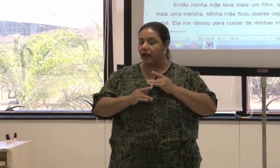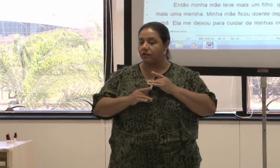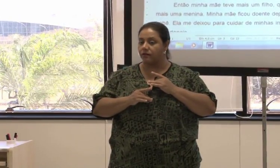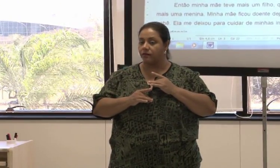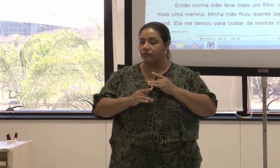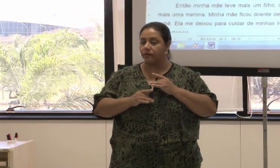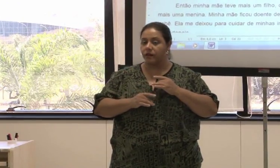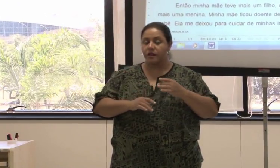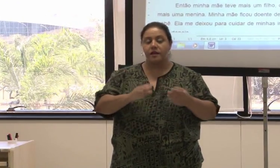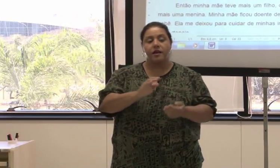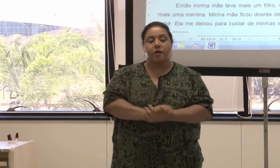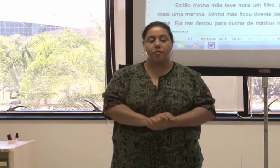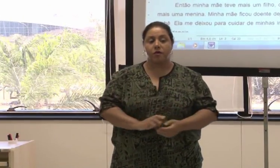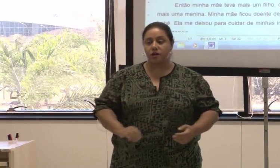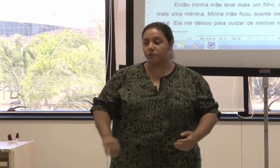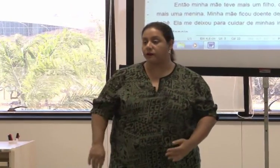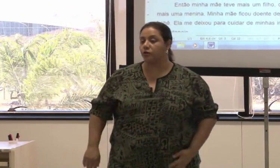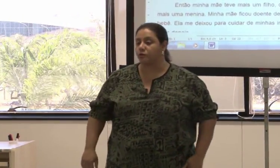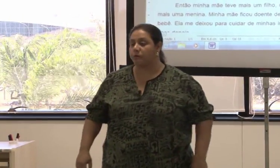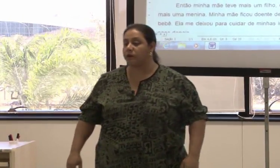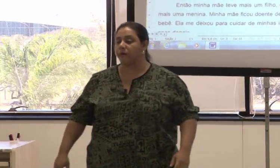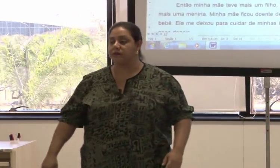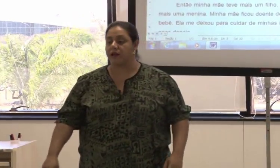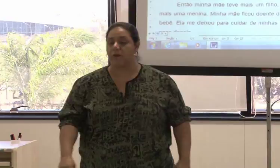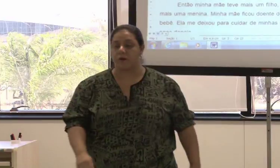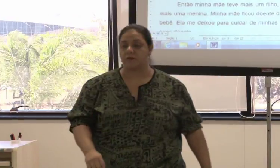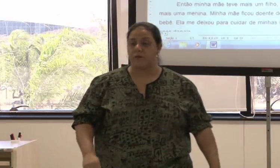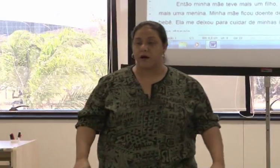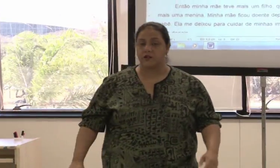Certo? Bom lanche para todos para poder pensar na próxima parte.